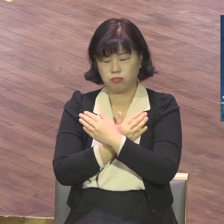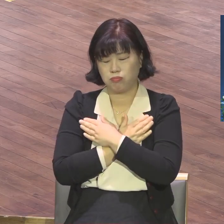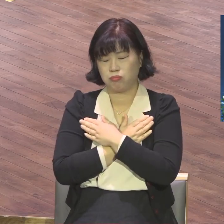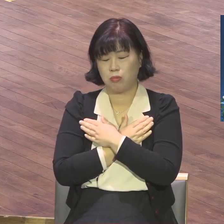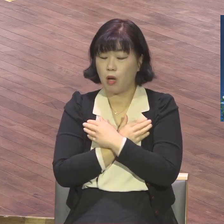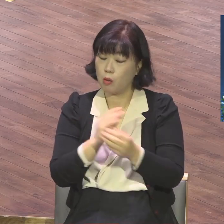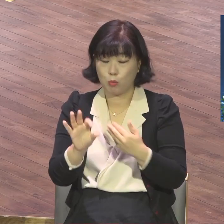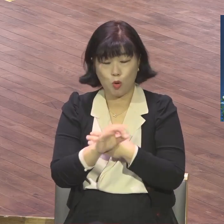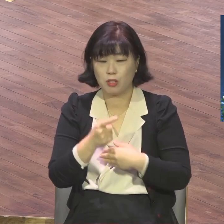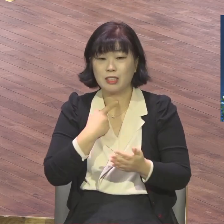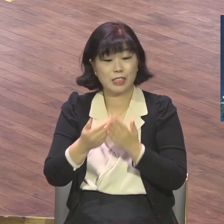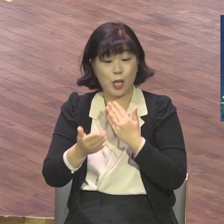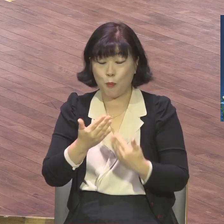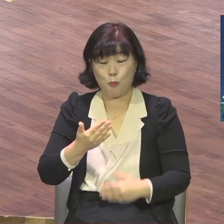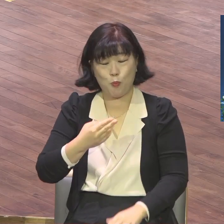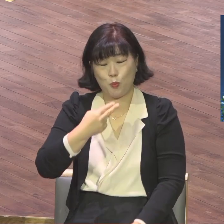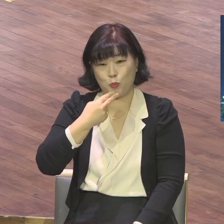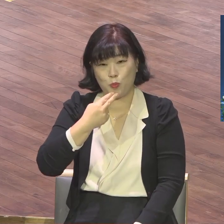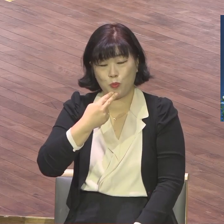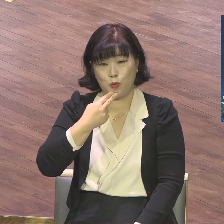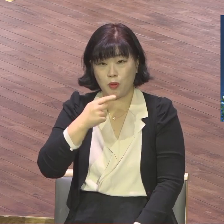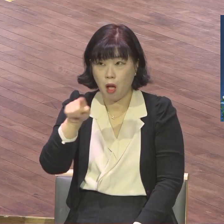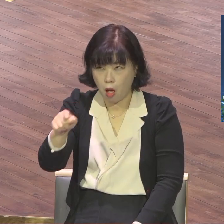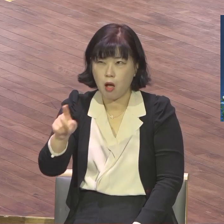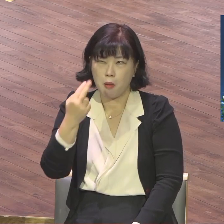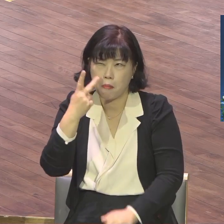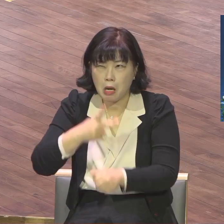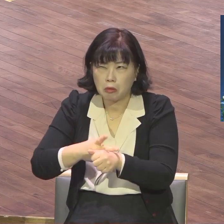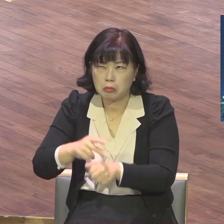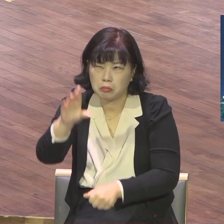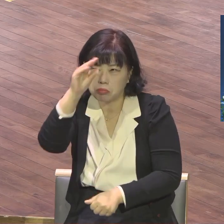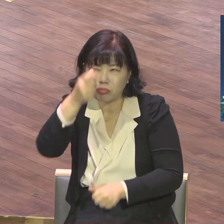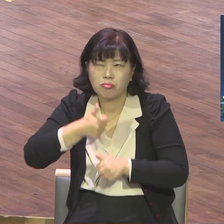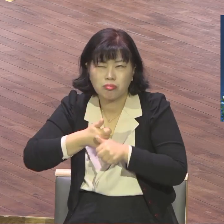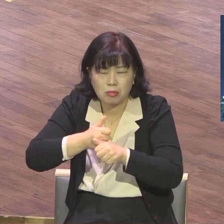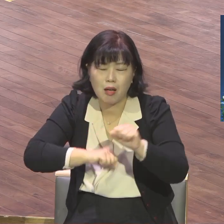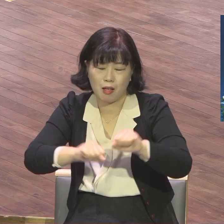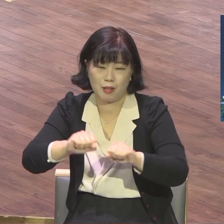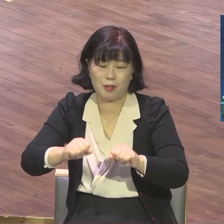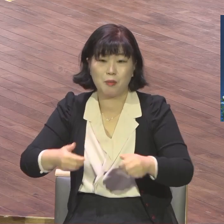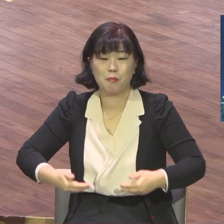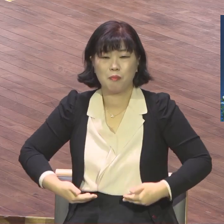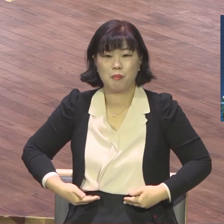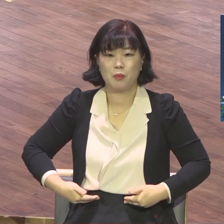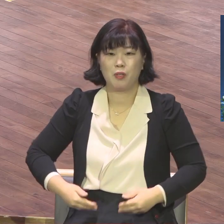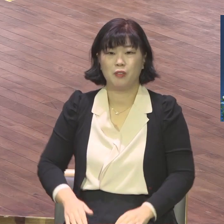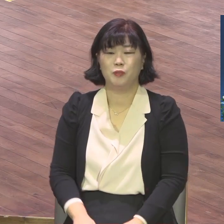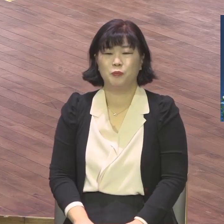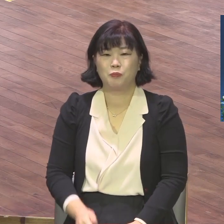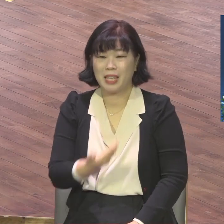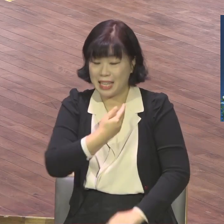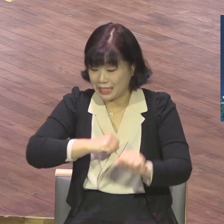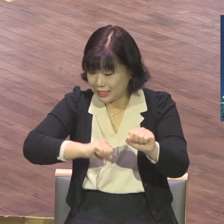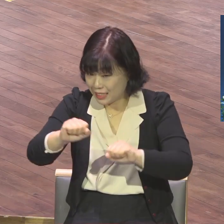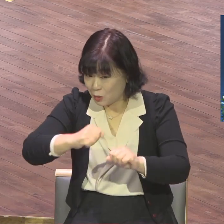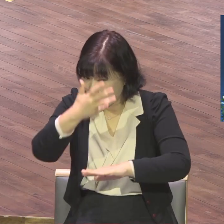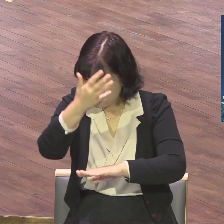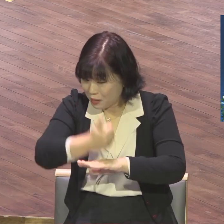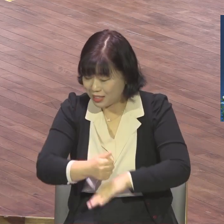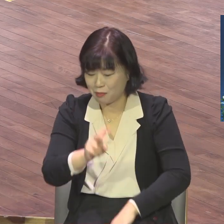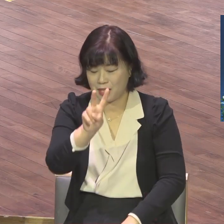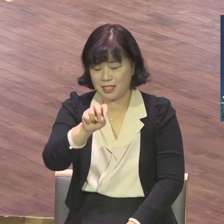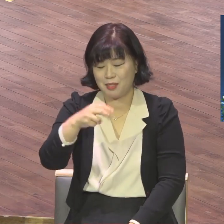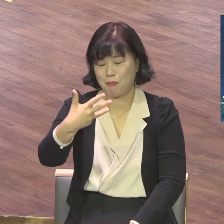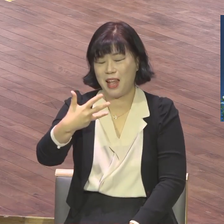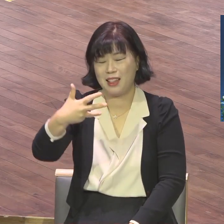보면 바울이 로마에 입성을 합니다. 사도행전은 오늘 본문인 28장으로 이제 끝으로 마무리, 다 끝이